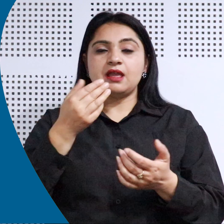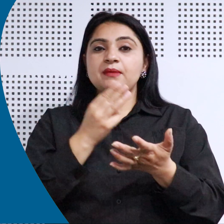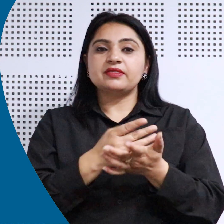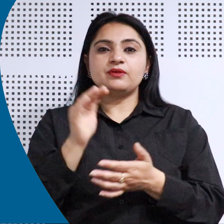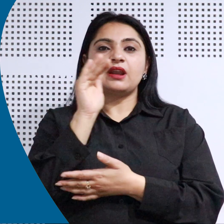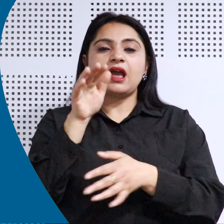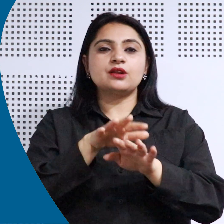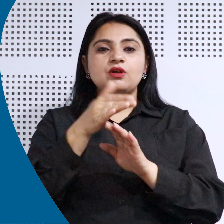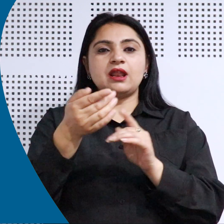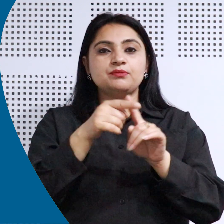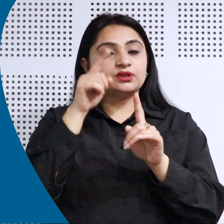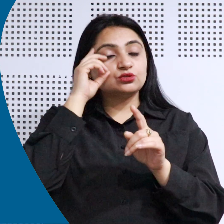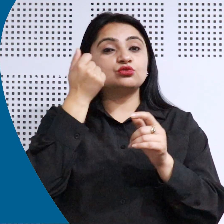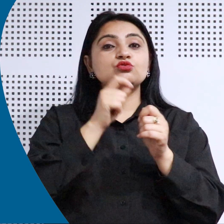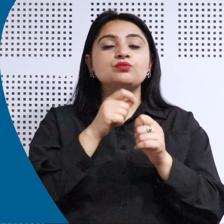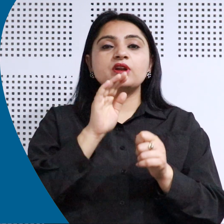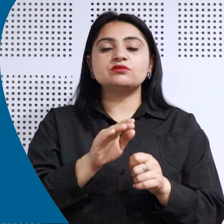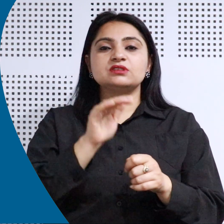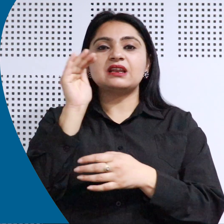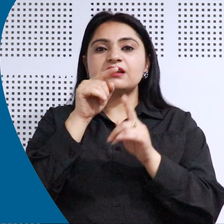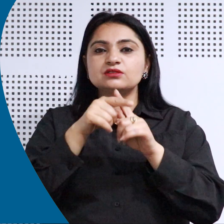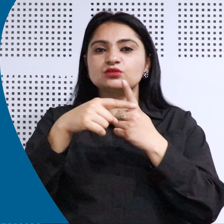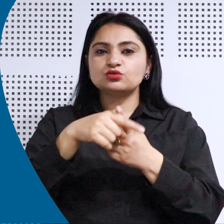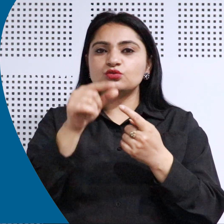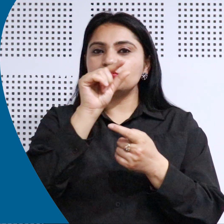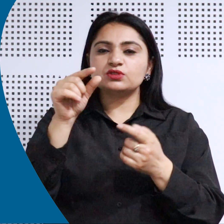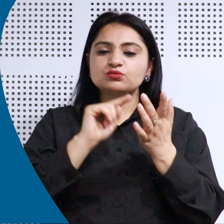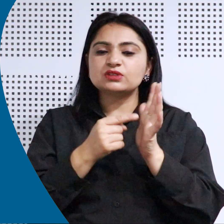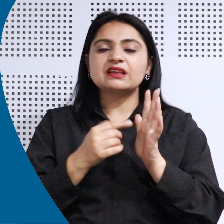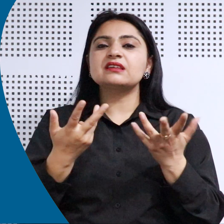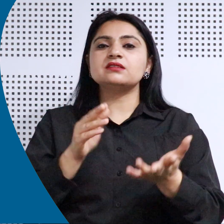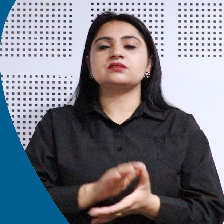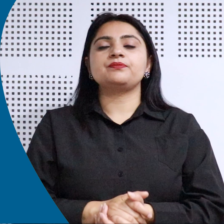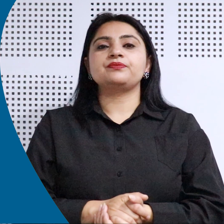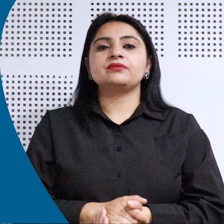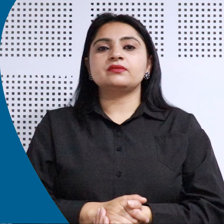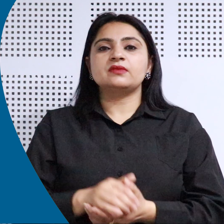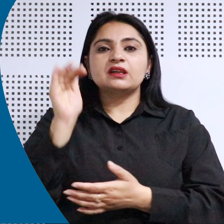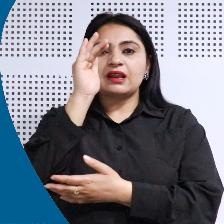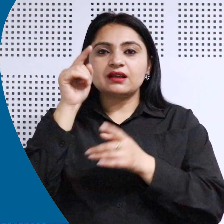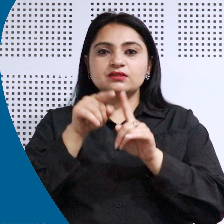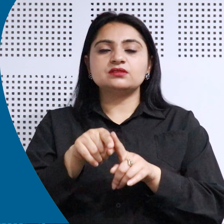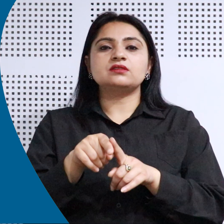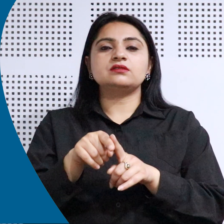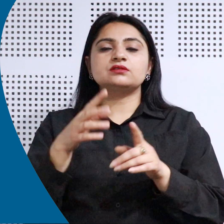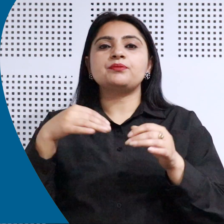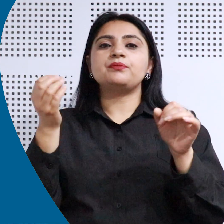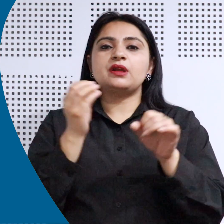नागरिकलाई पनि सजिलो बनाउने छ। नागरिकसँग जोडिएको विषय र बुँदाहरू चाहिँ के छन् त्यसमा देखिराख्नु छ? नागरिकसँग त के भने